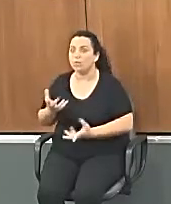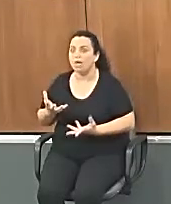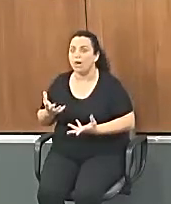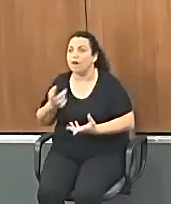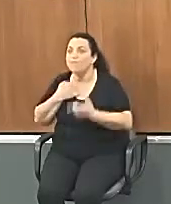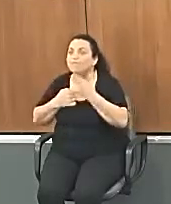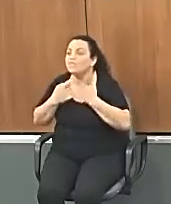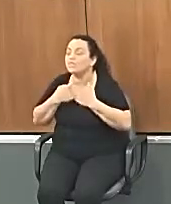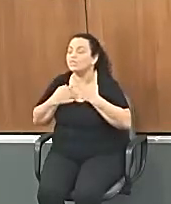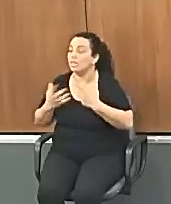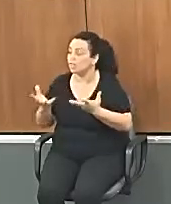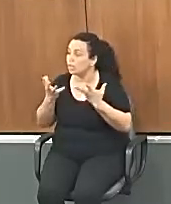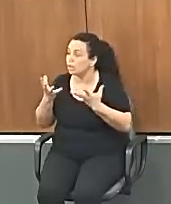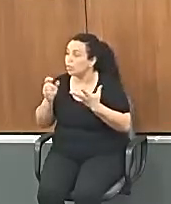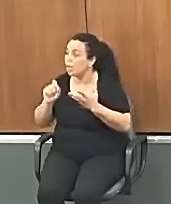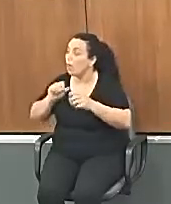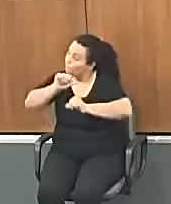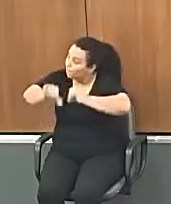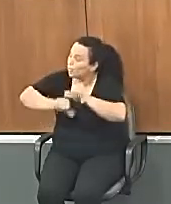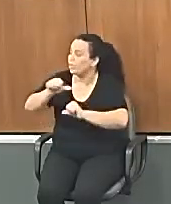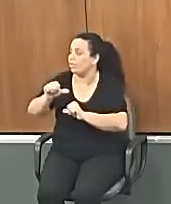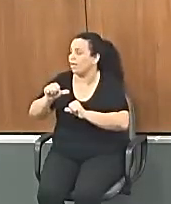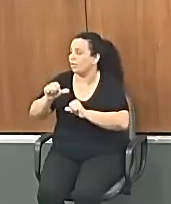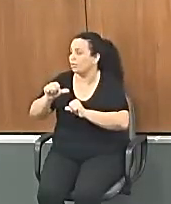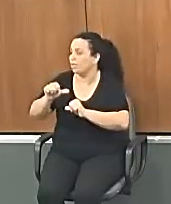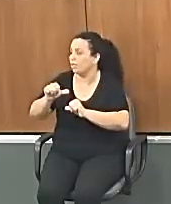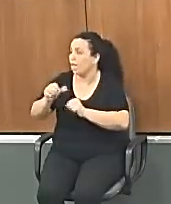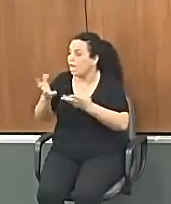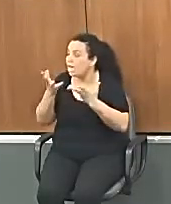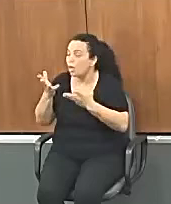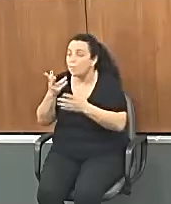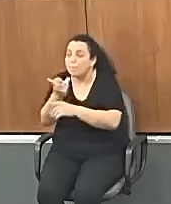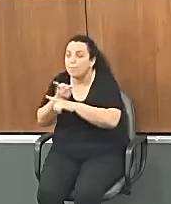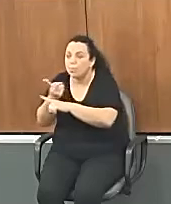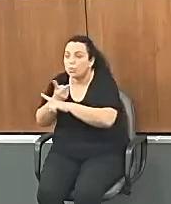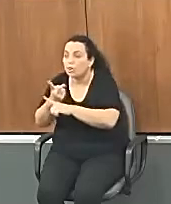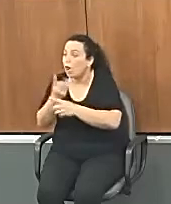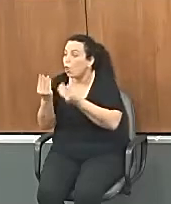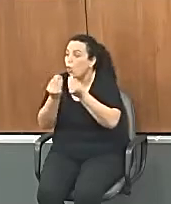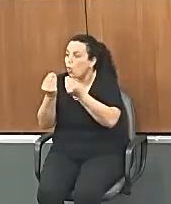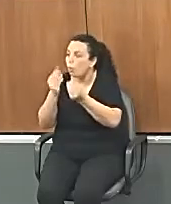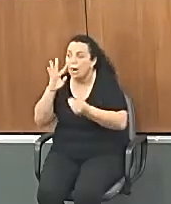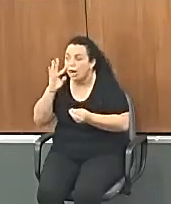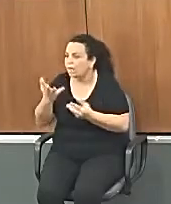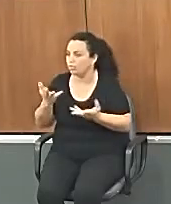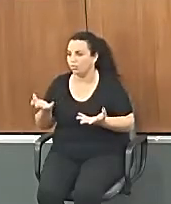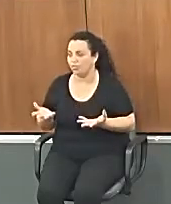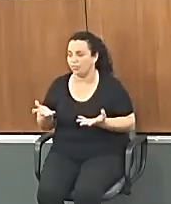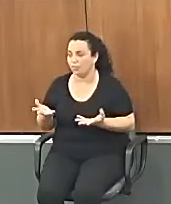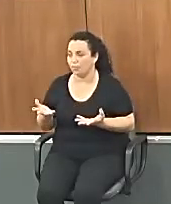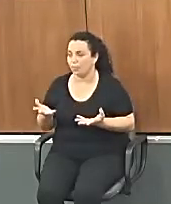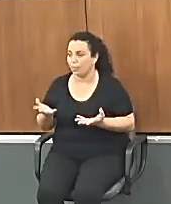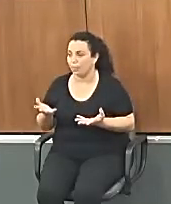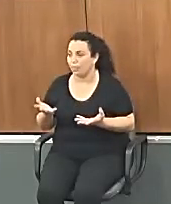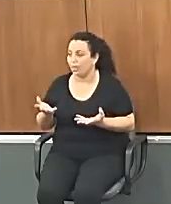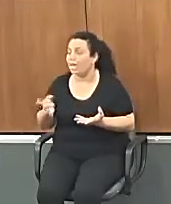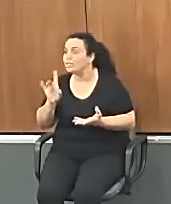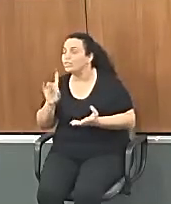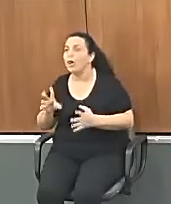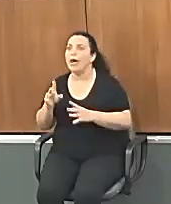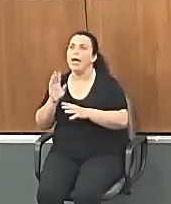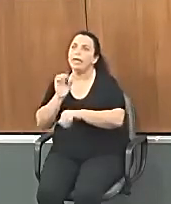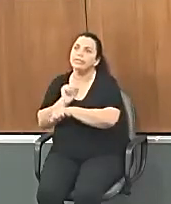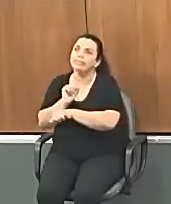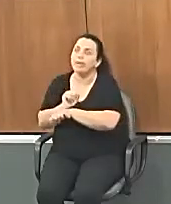tona como temos trazido e de buscar soluções com disso do turno já passou é de tudo isso a esperança ficar plantando